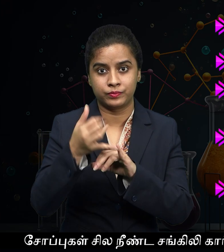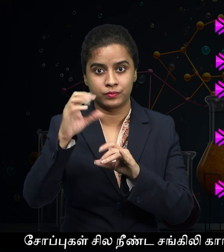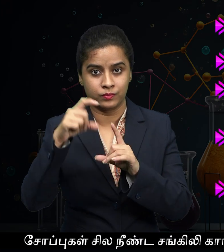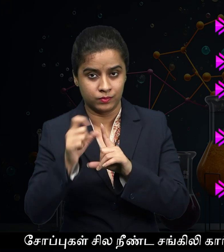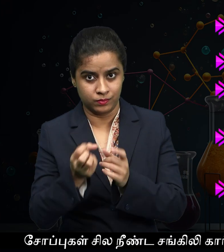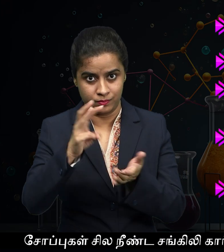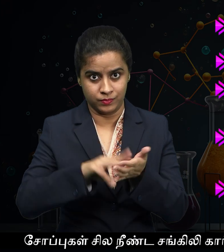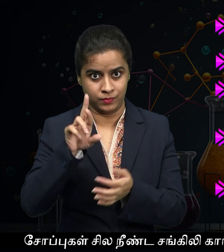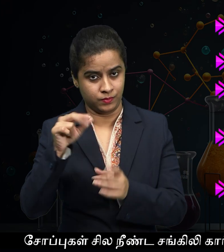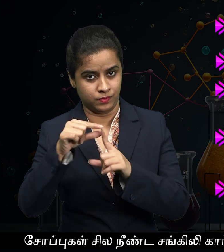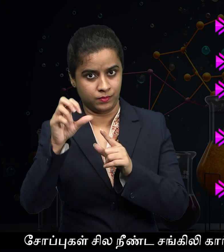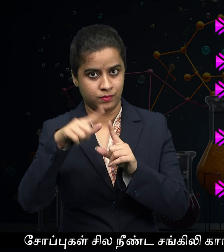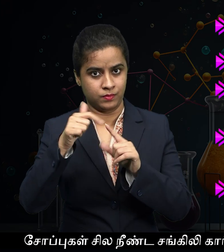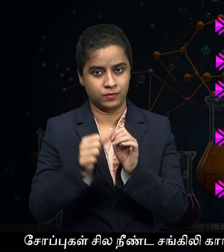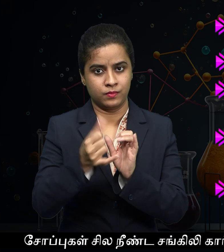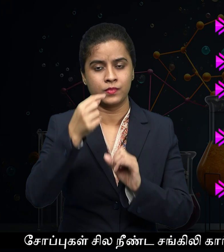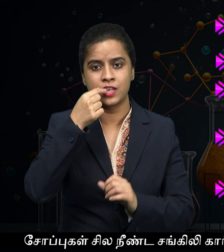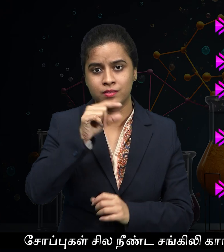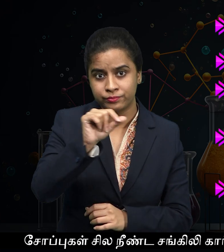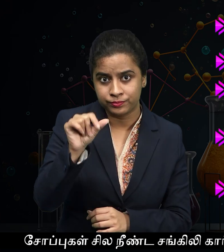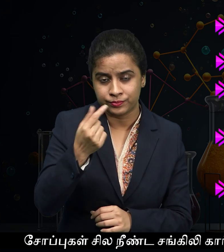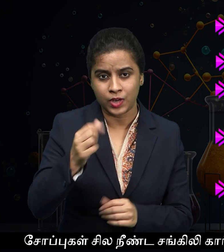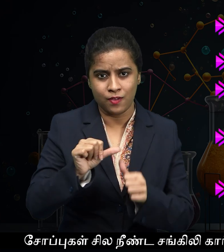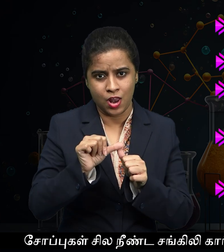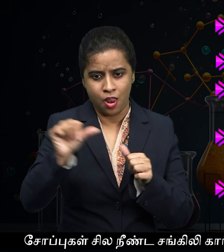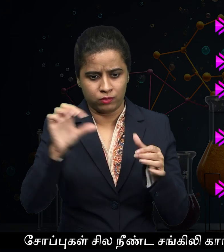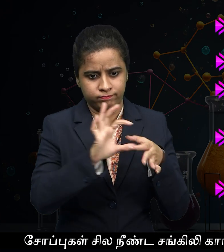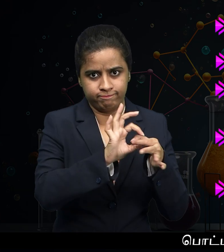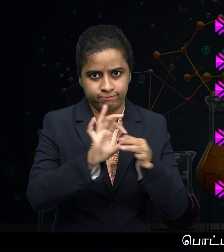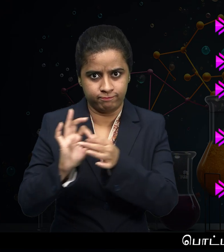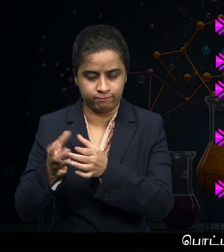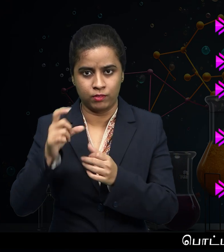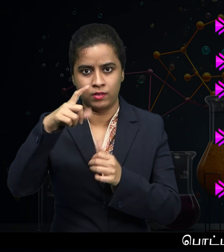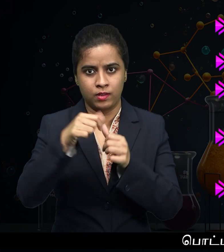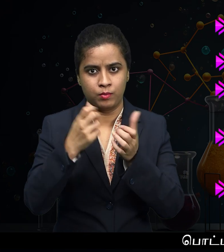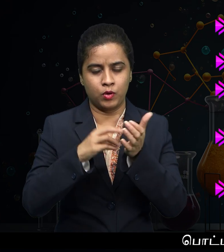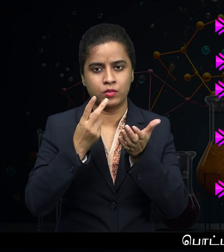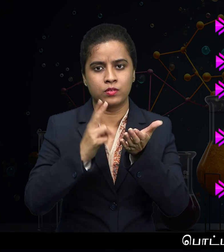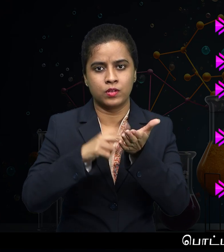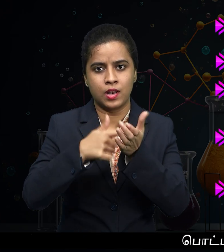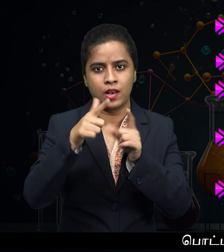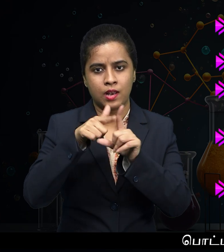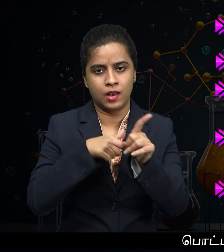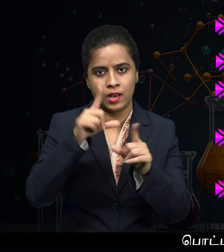சோப்புகள் சில நீண்ட சங்கிலி கார்பாக்சிலிக் அமிலங்களின் சோடியம் அல்லது பொட்டாசியம் உப்புகள்.